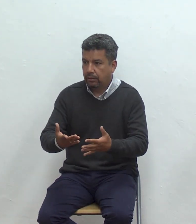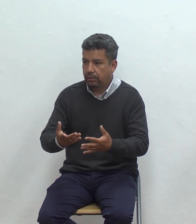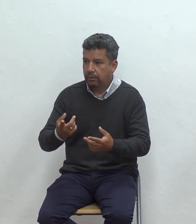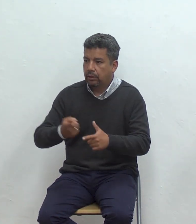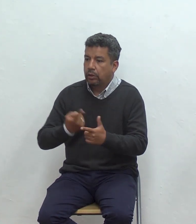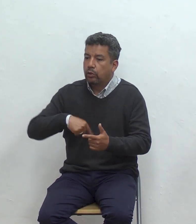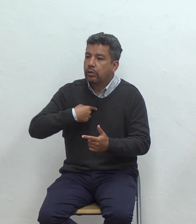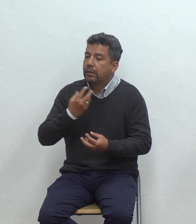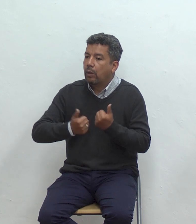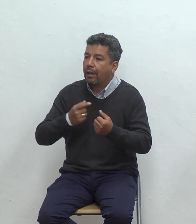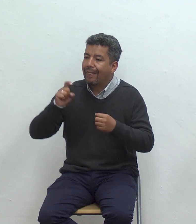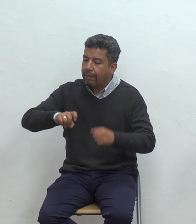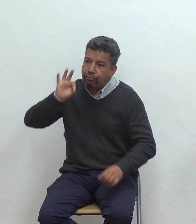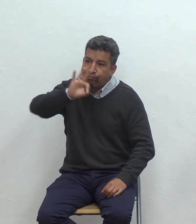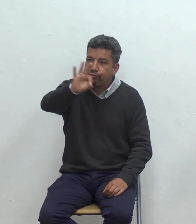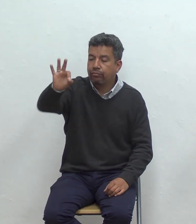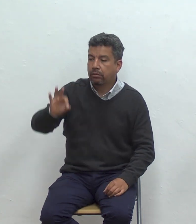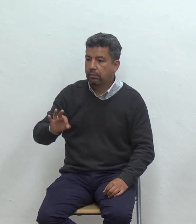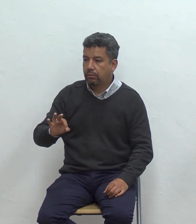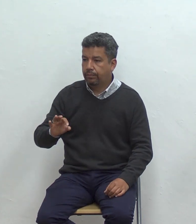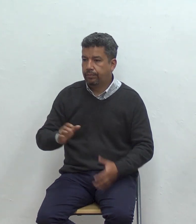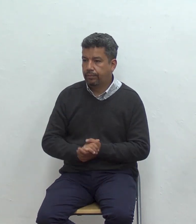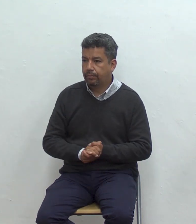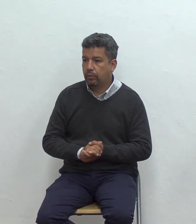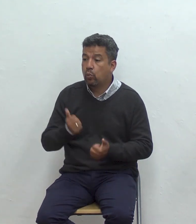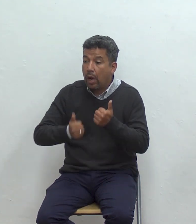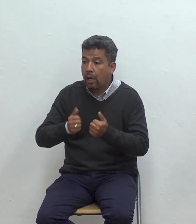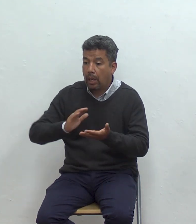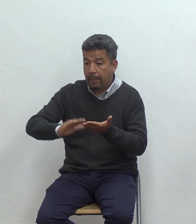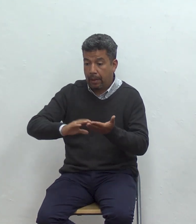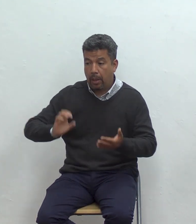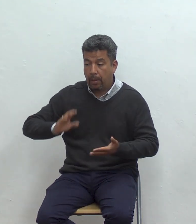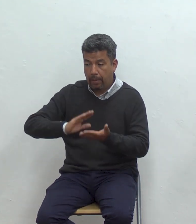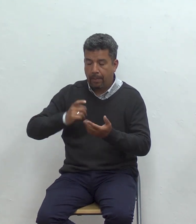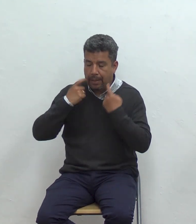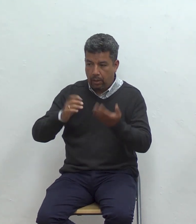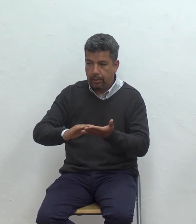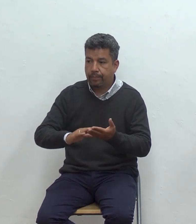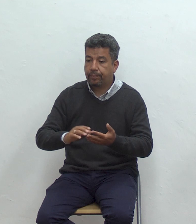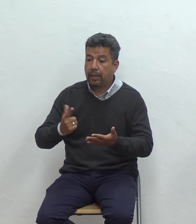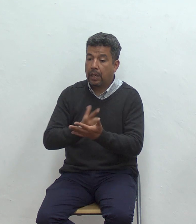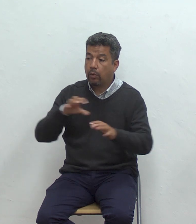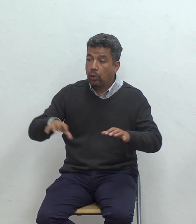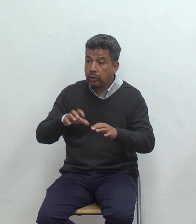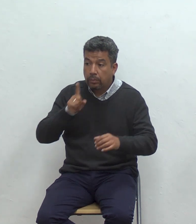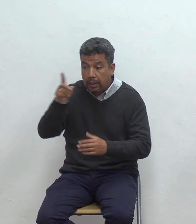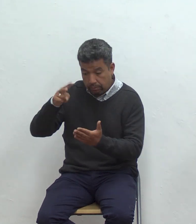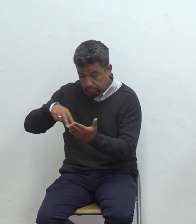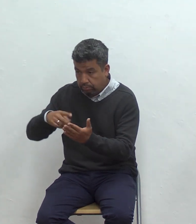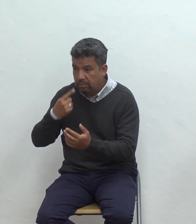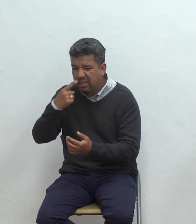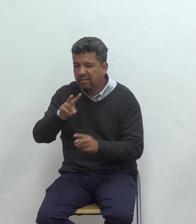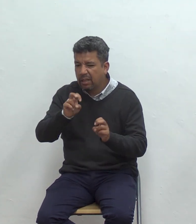hemos de predicar ese evangelio. ¿Cuál? El perdón de los pecados. En la casa lea el libro de los Hechos y mire lo que predicaron los